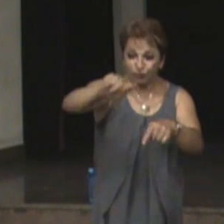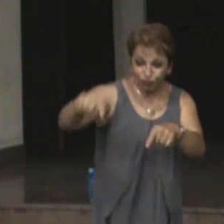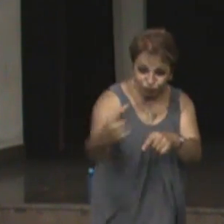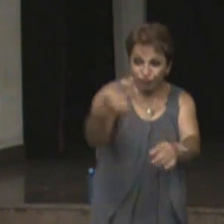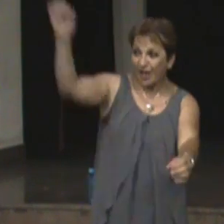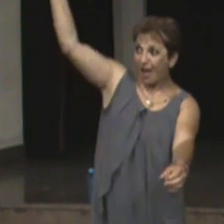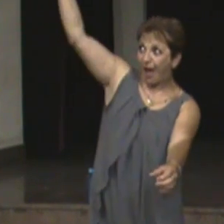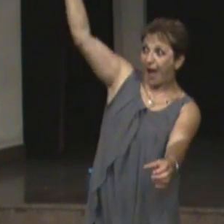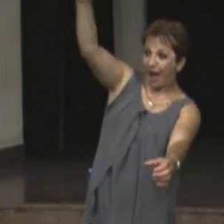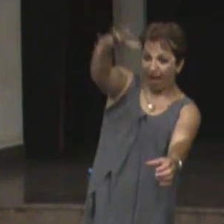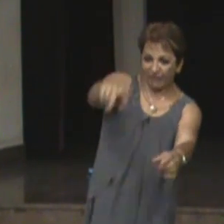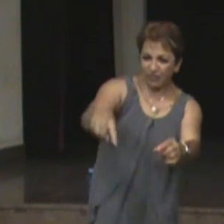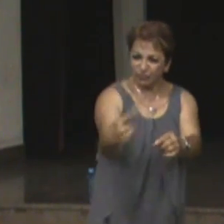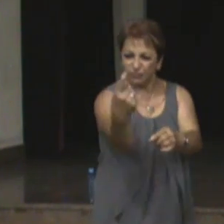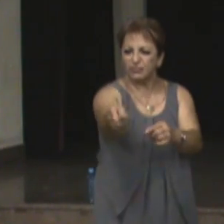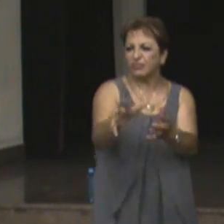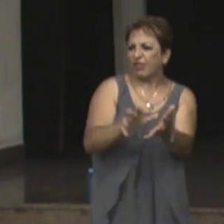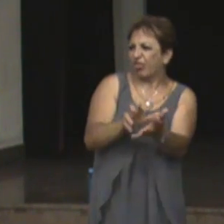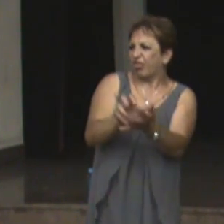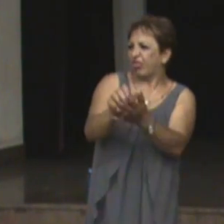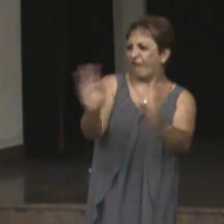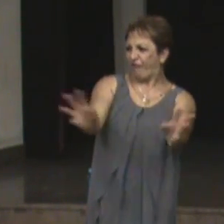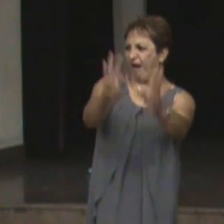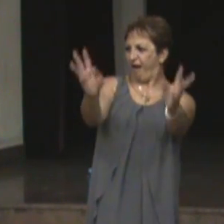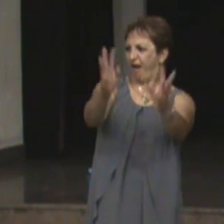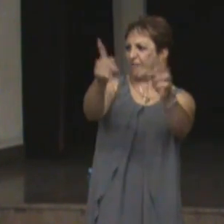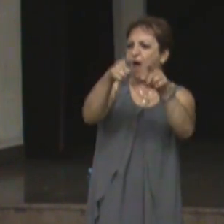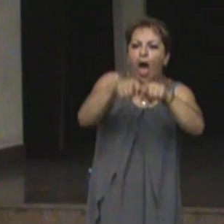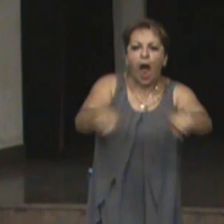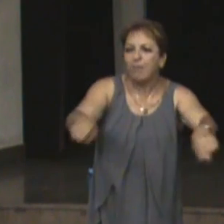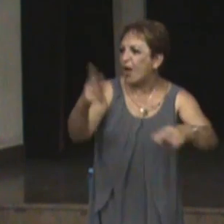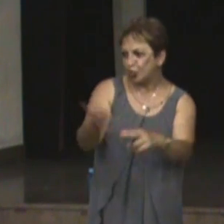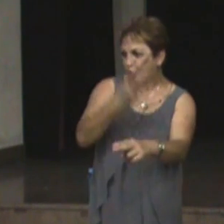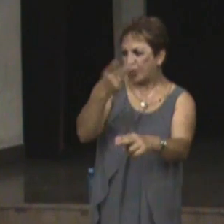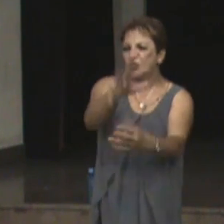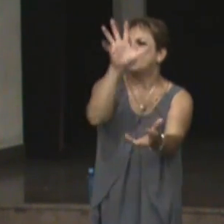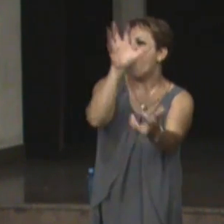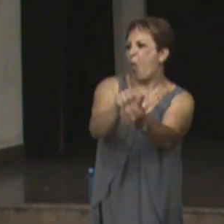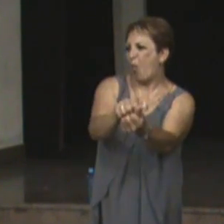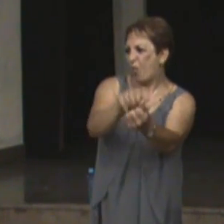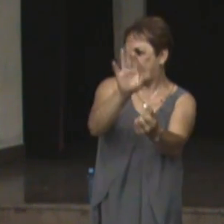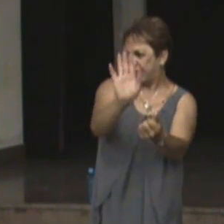ելավ, խանձվեցին, և քանի որ արմատ չունեին, չորացան։